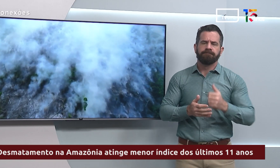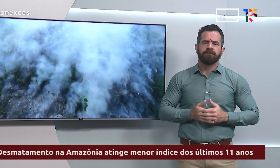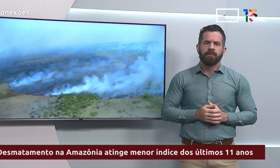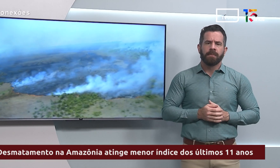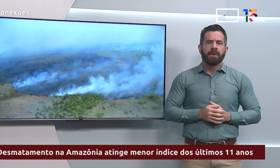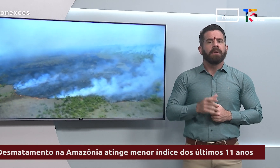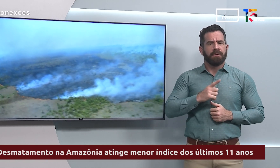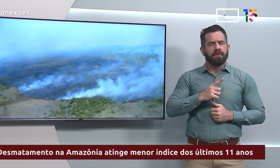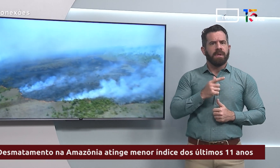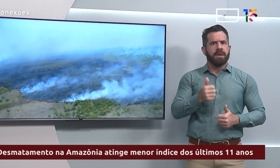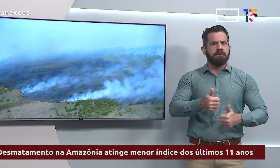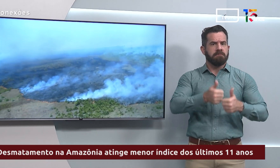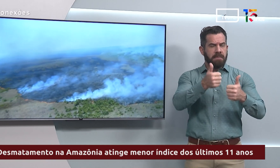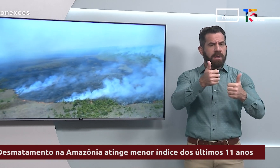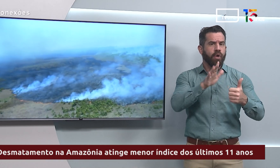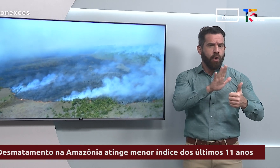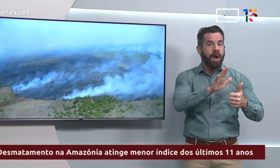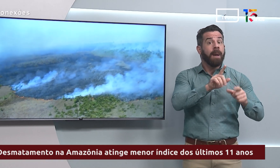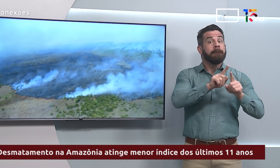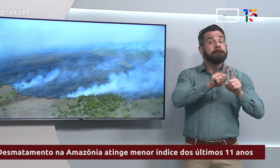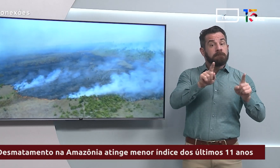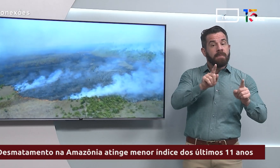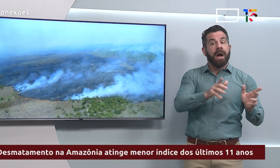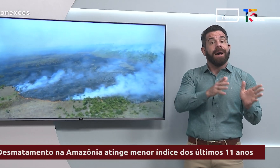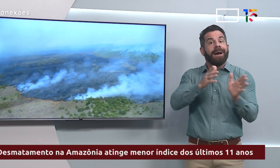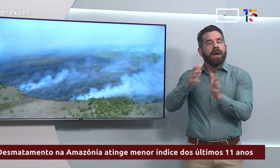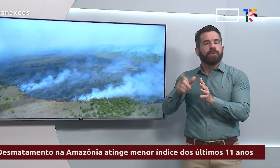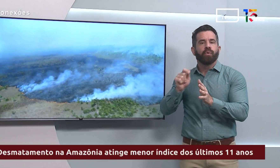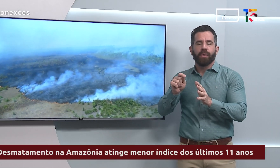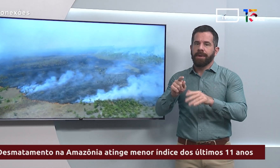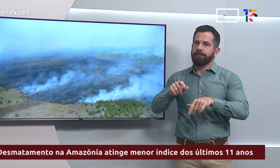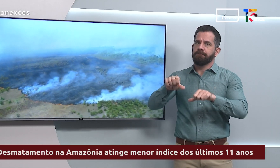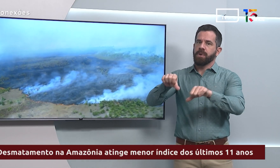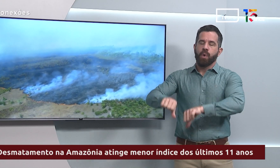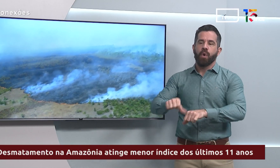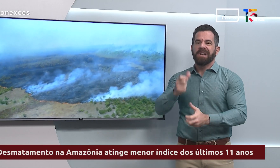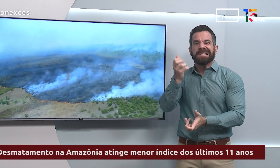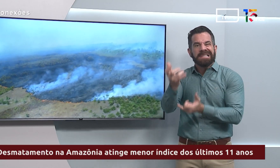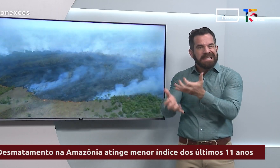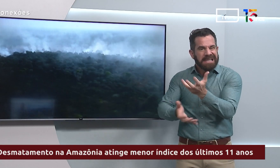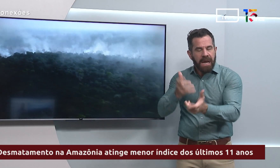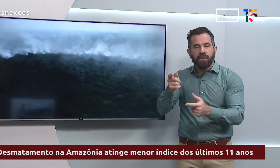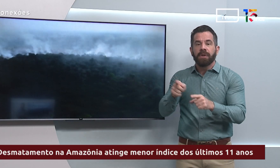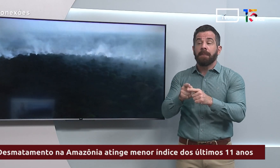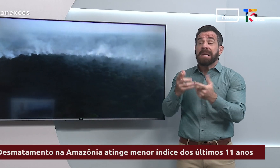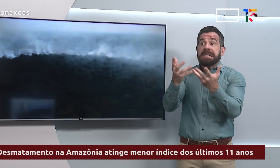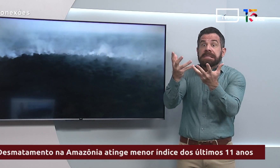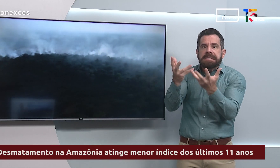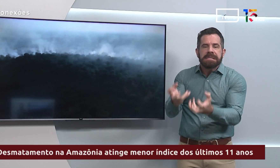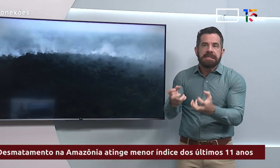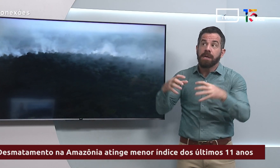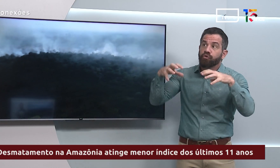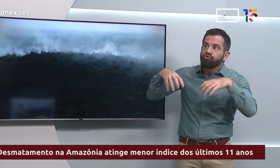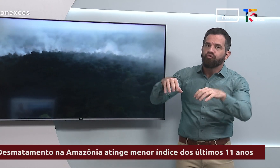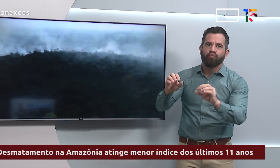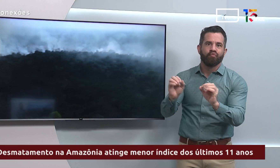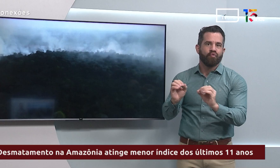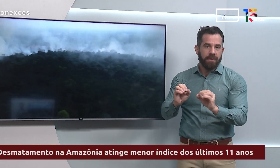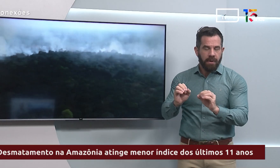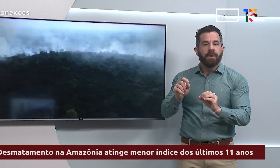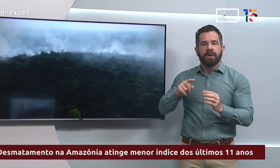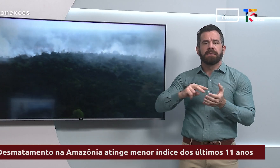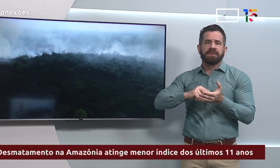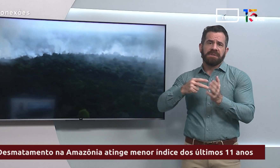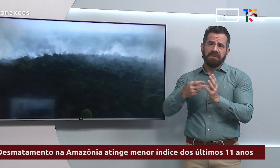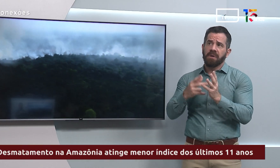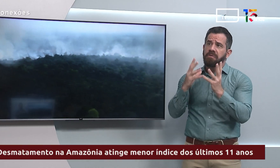um crescimento na degradação florestal causada por incêndios e secas severas, quando a floresta perde vegetação